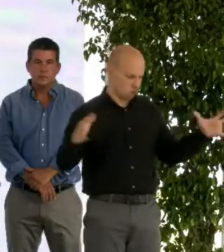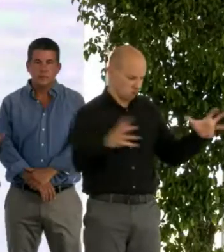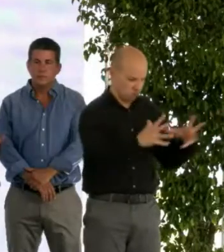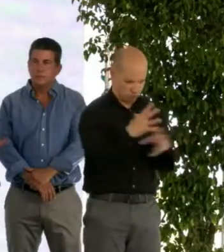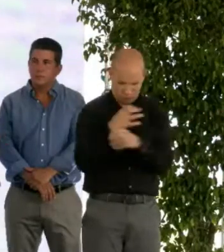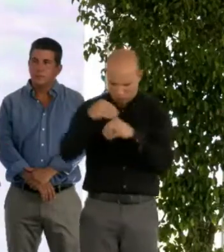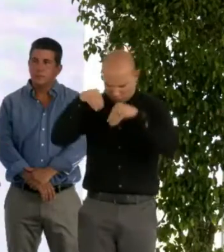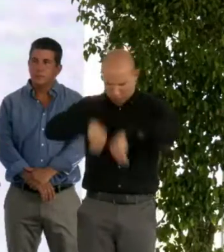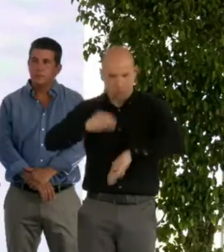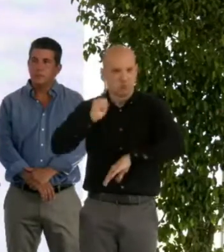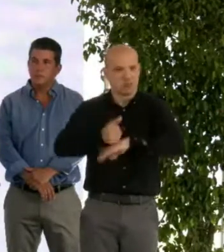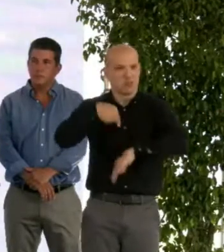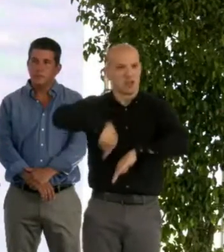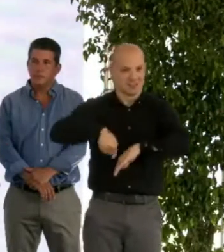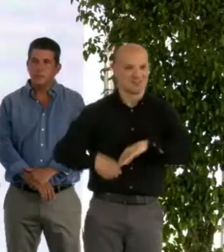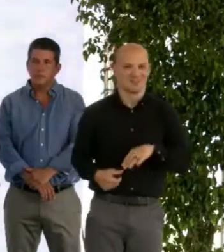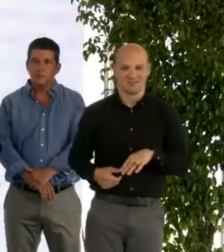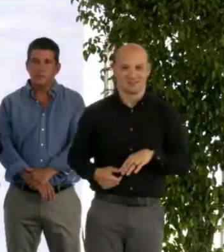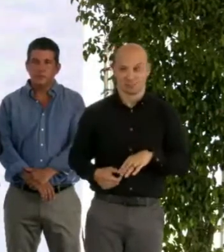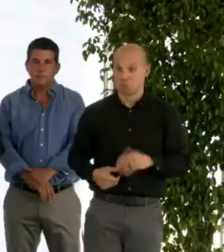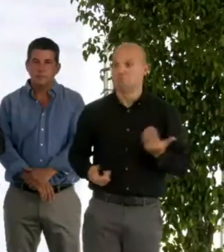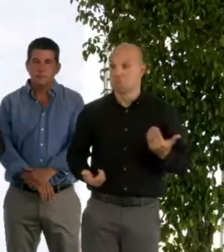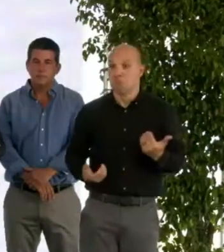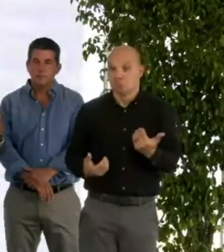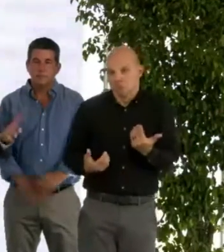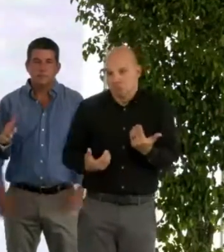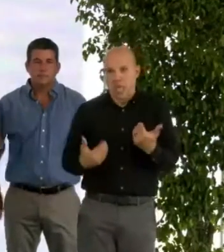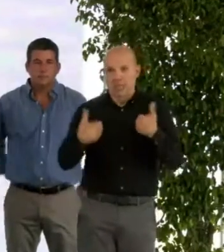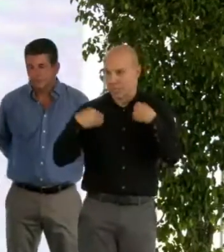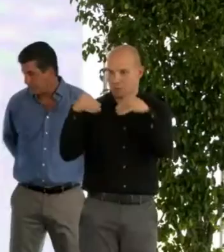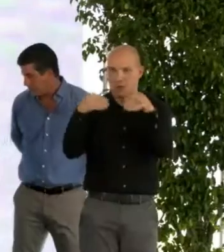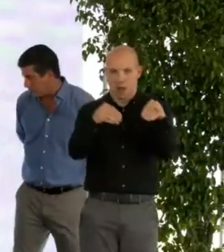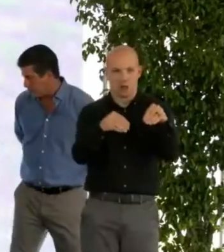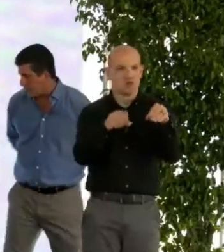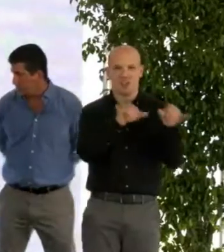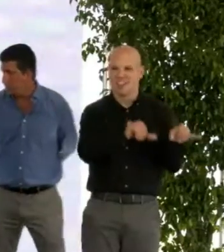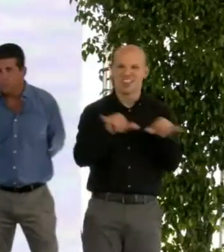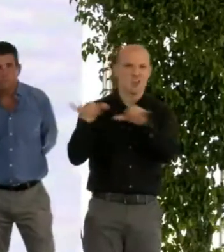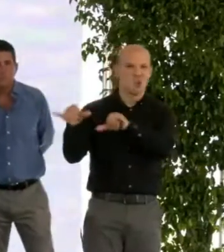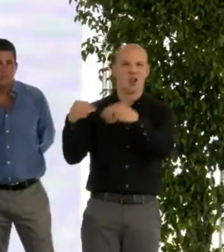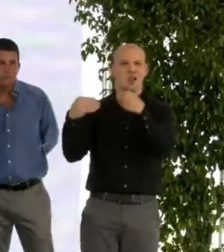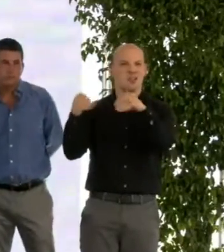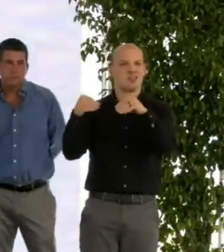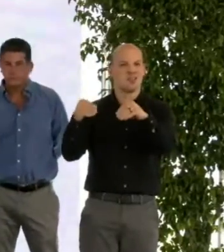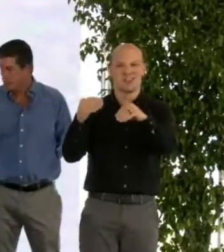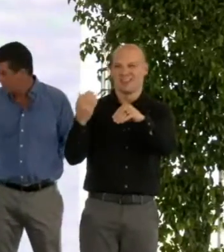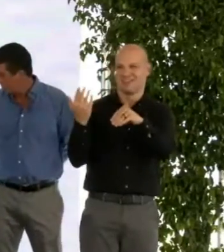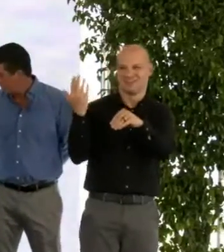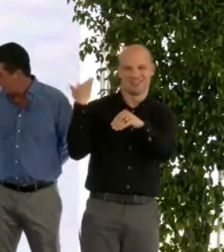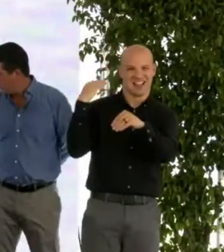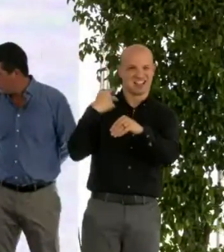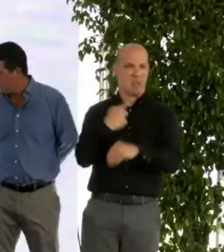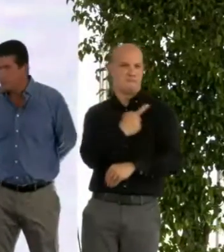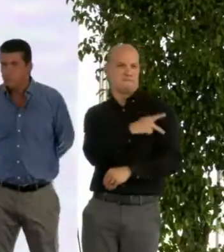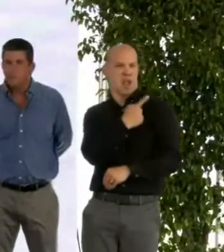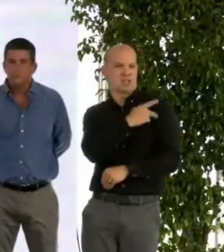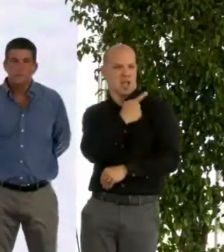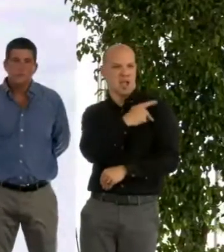eso va a tener el mercado, que es como los mercados que tenemos, antes lo teníamos las